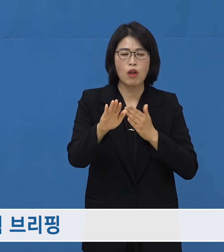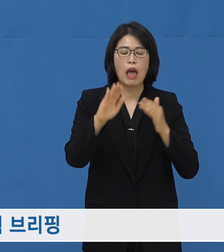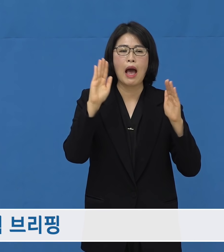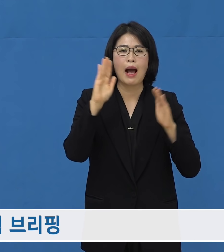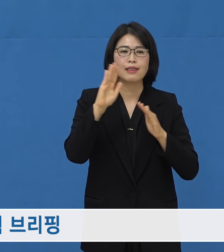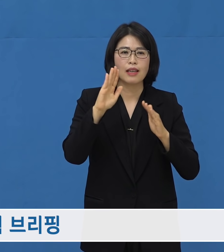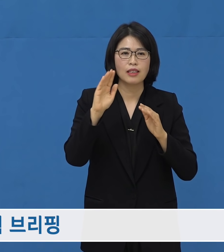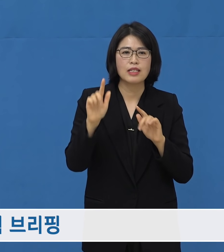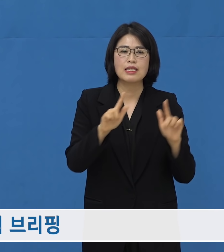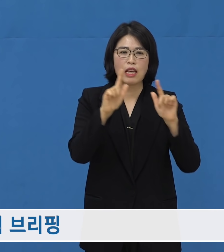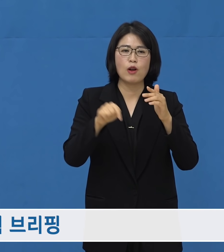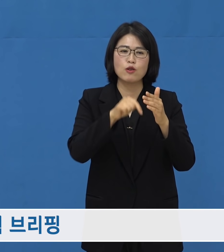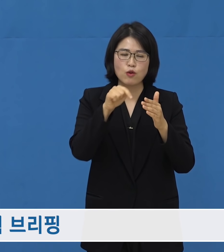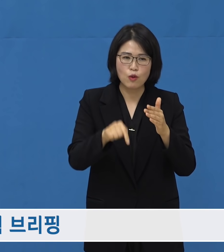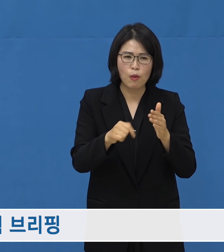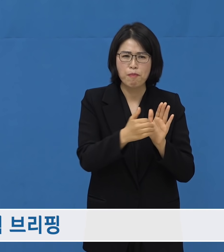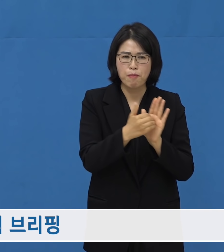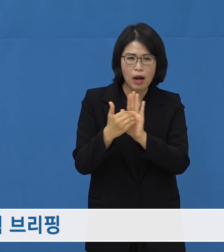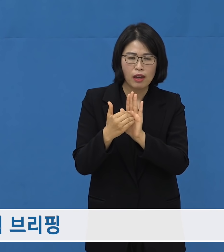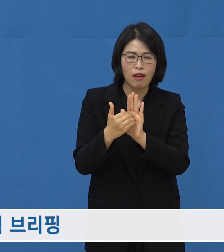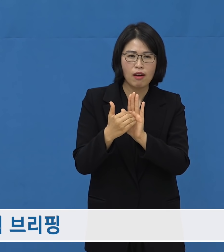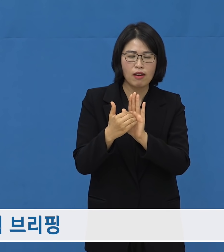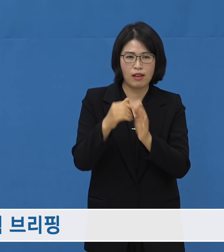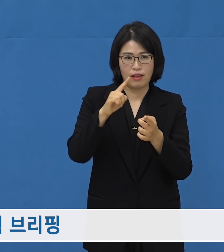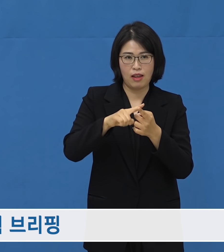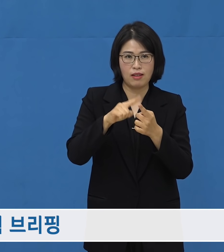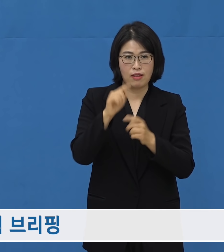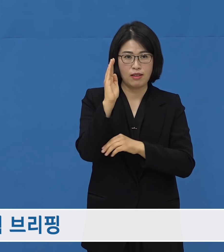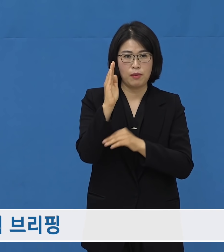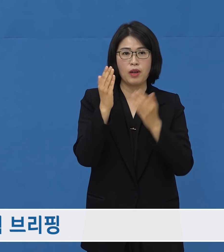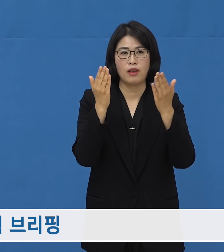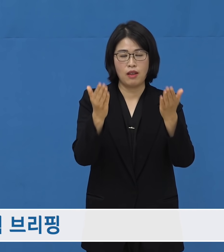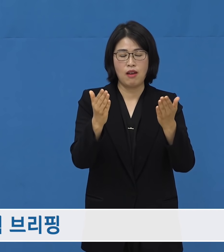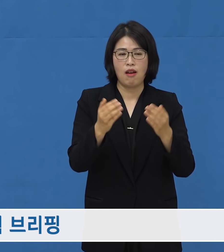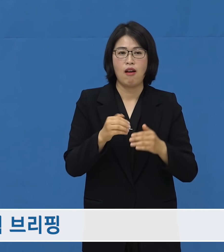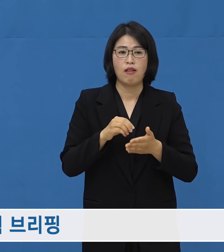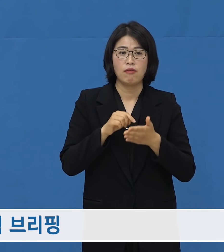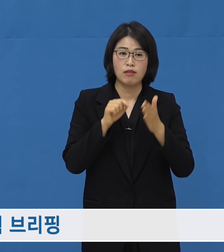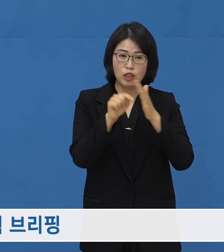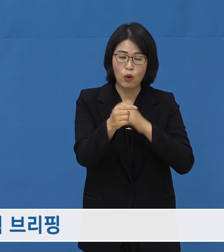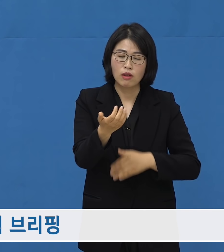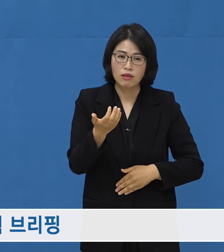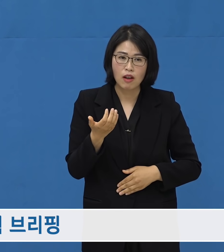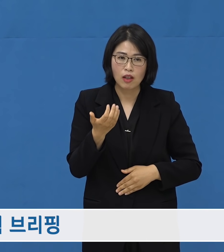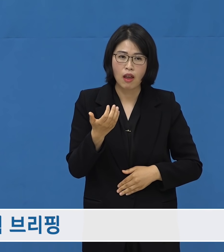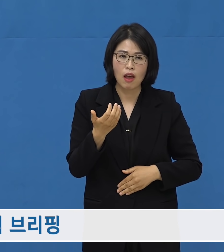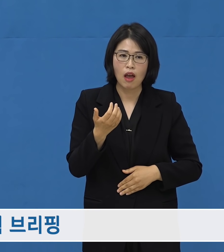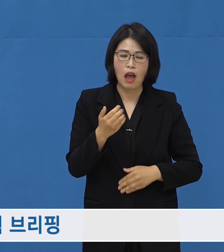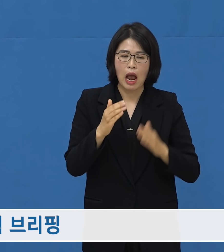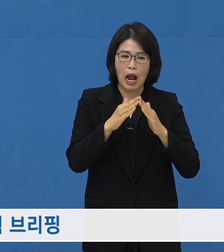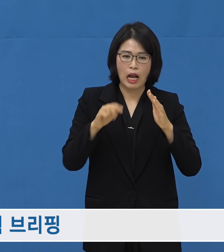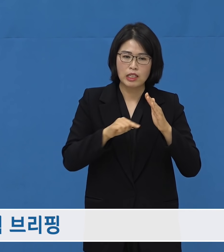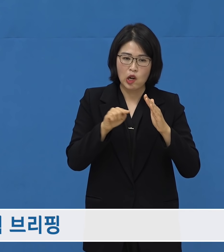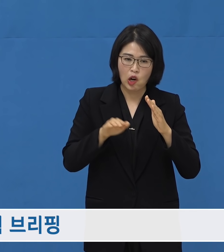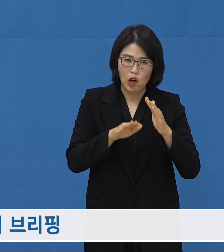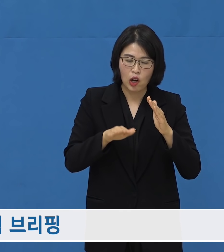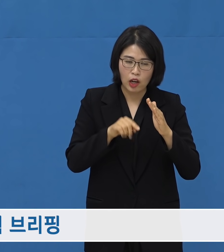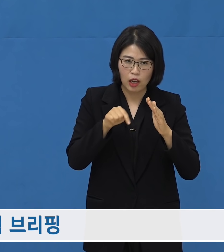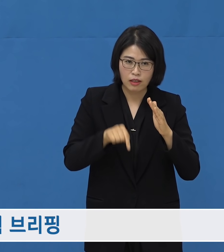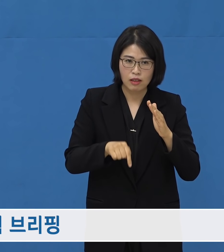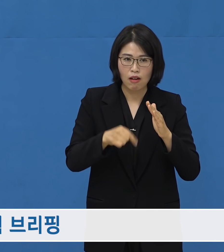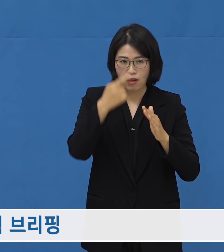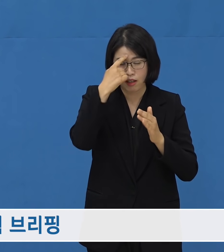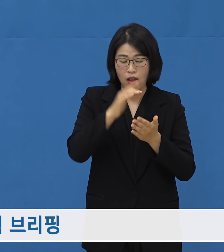속 방역 대책에 대해서 말씀드리겠습니다. 등교 전 가정에서 체온을 측정하는 등